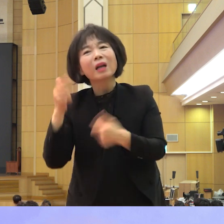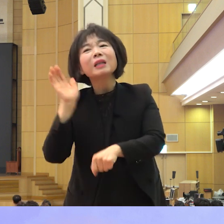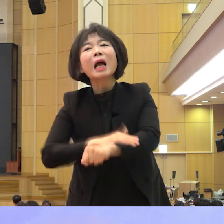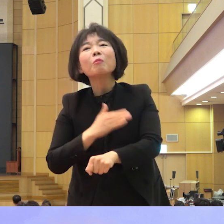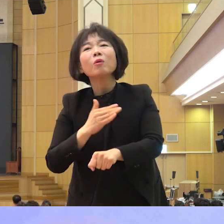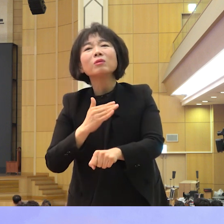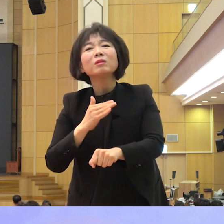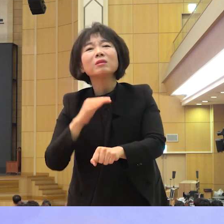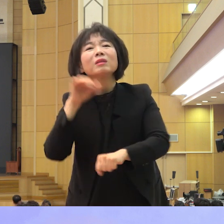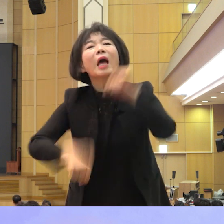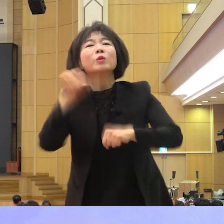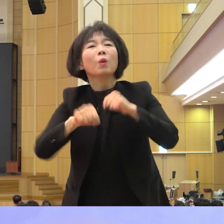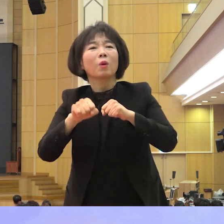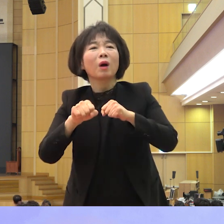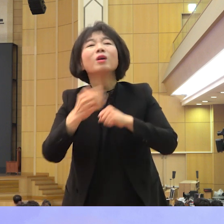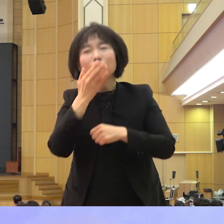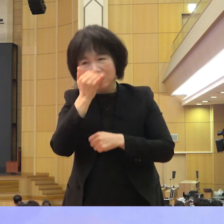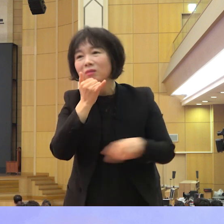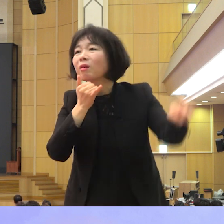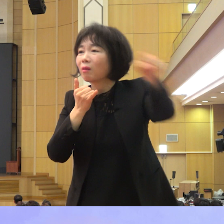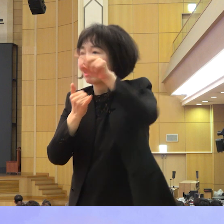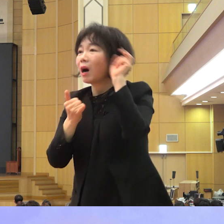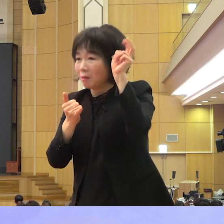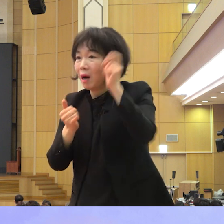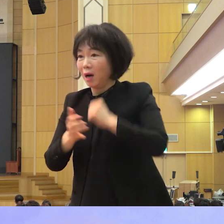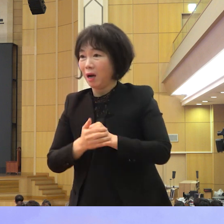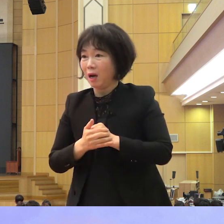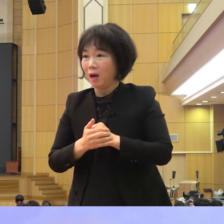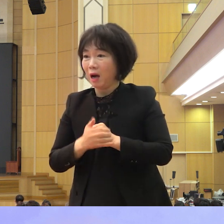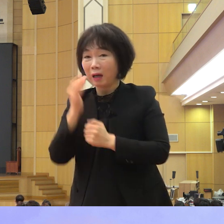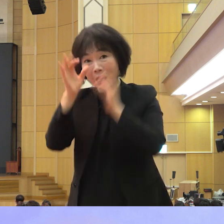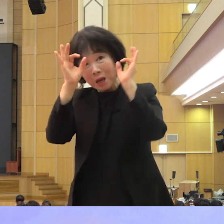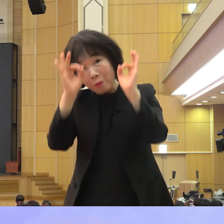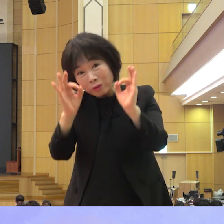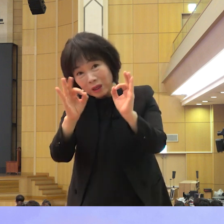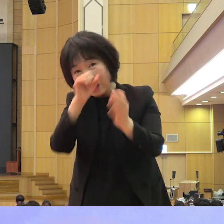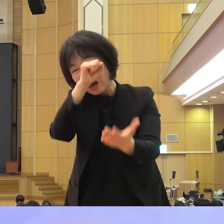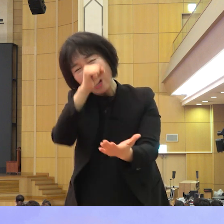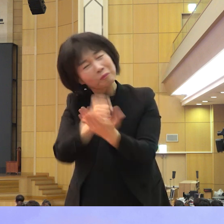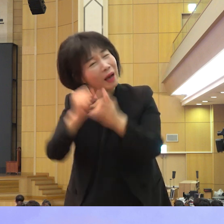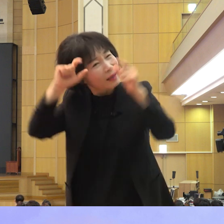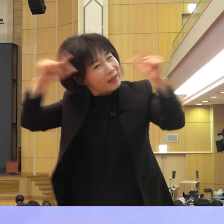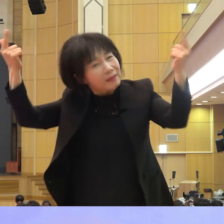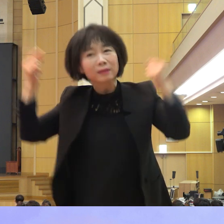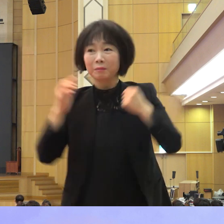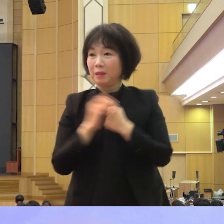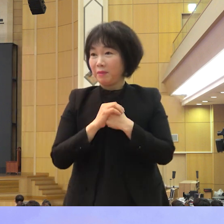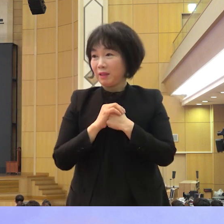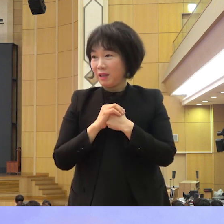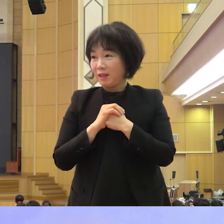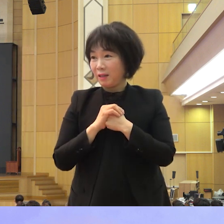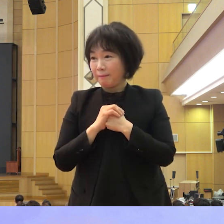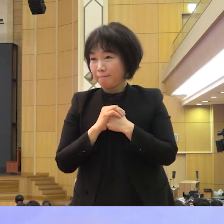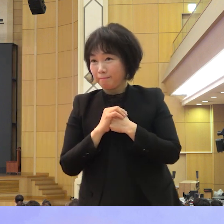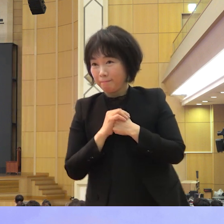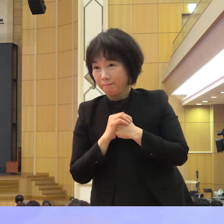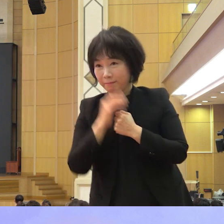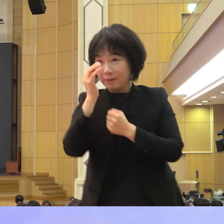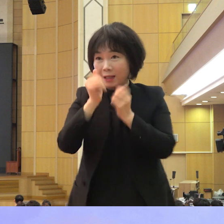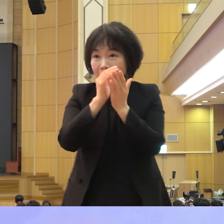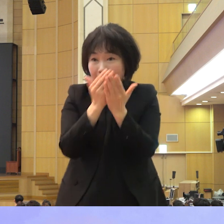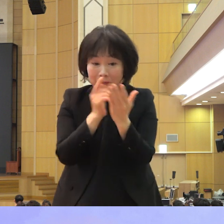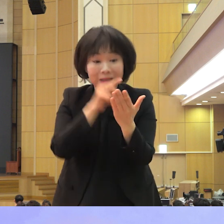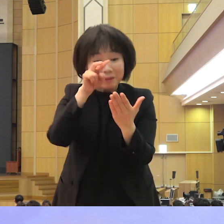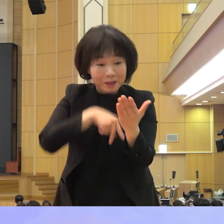잘못된, 그릇된 신앙생활을 하게 되면 그건 신앙이 아닌 것입니다. 그러므로 성경 말씀을